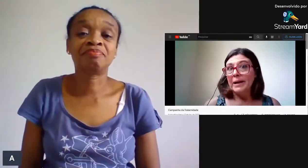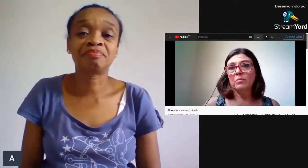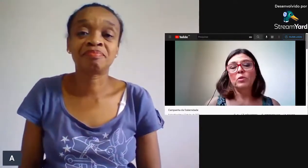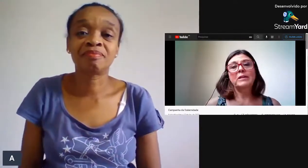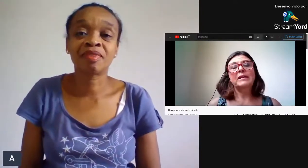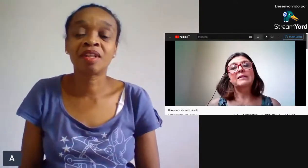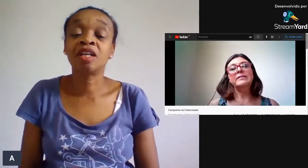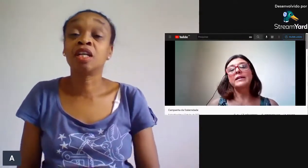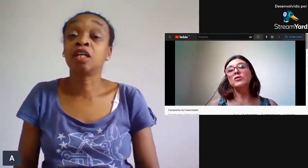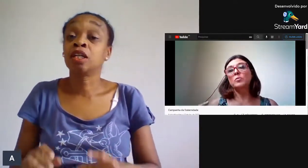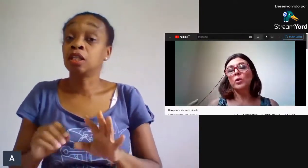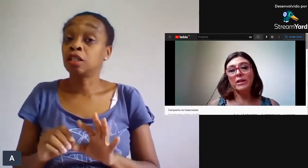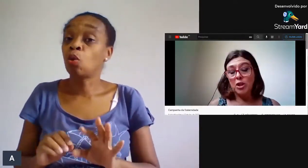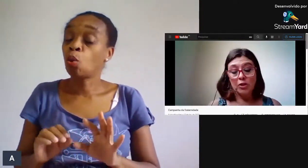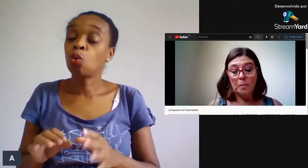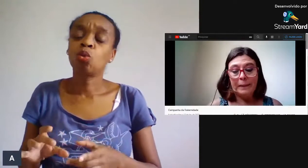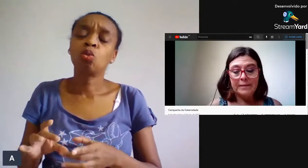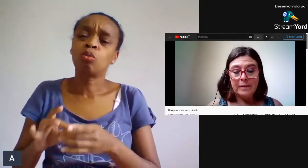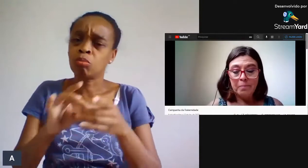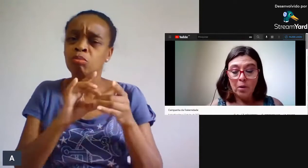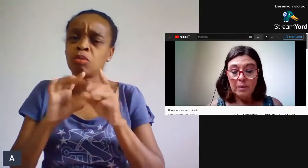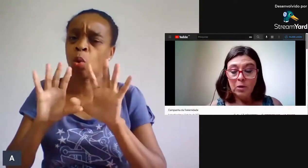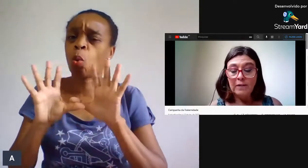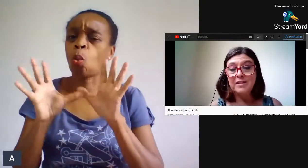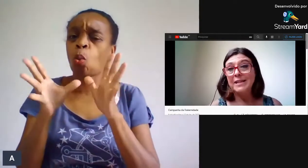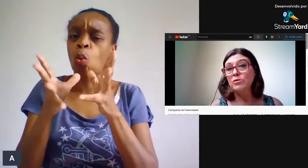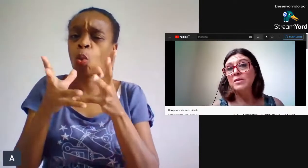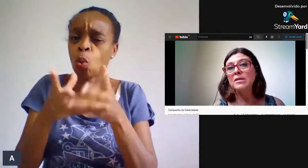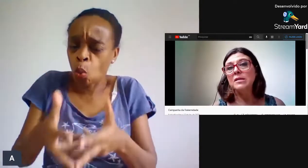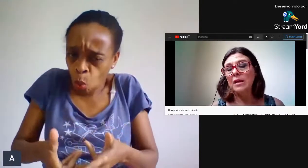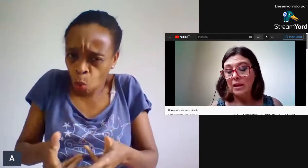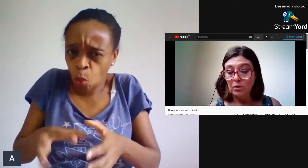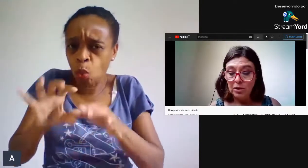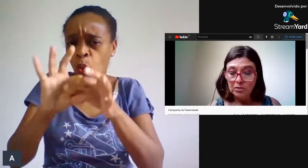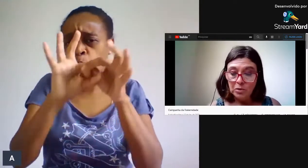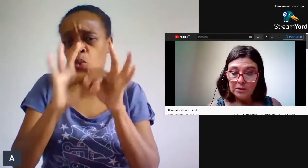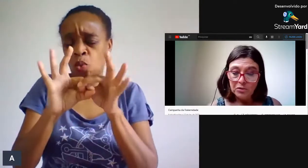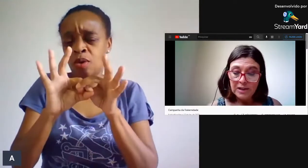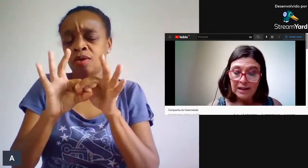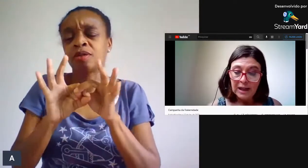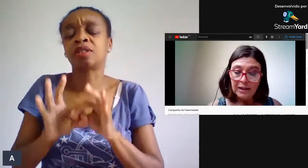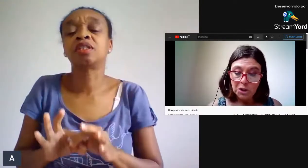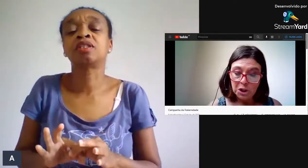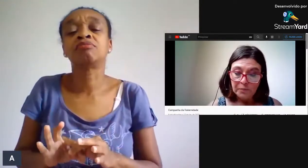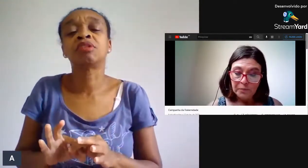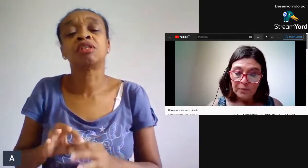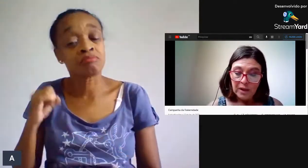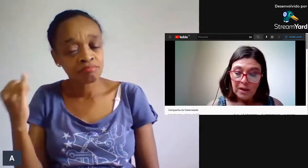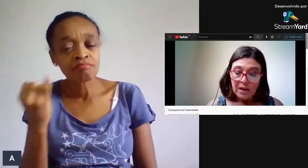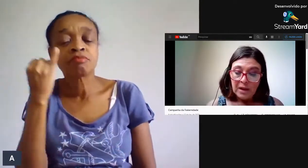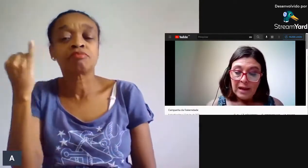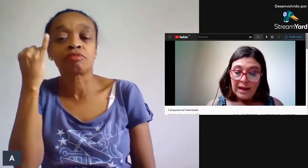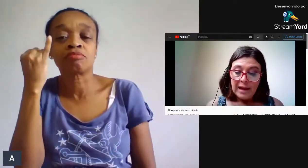uma campanha muito interessante, muita gente participou. Em 1962, no ano seguinte,